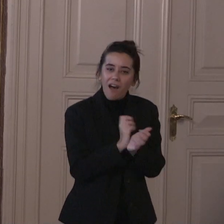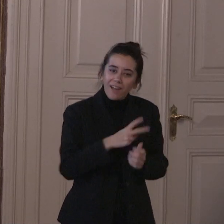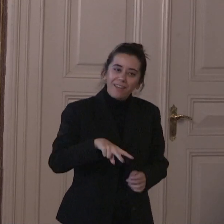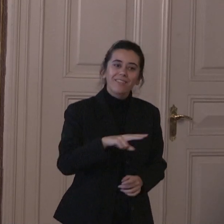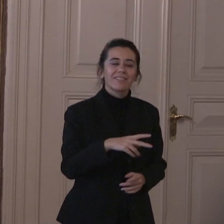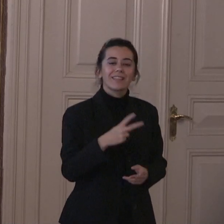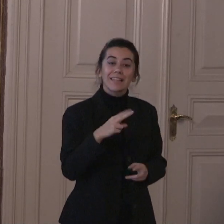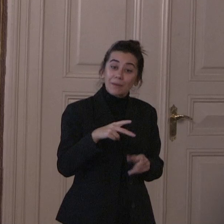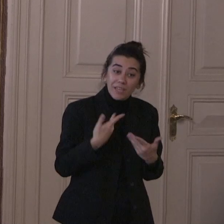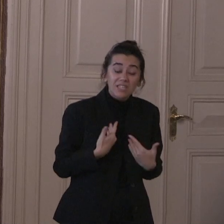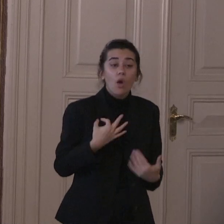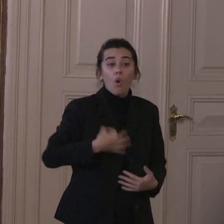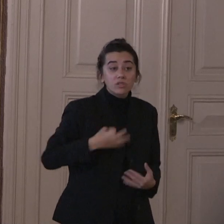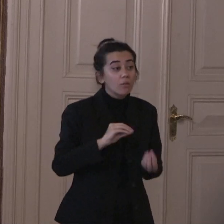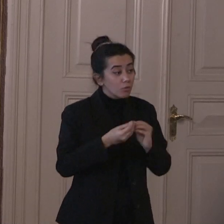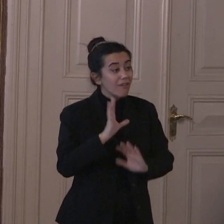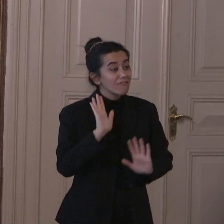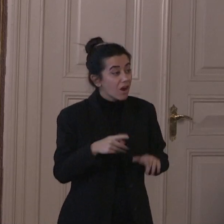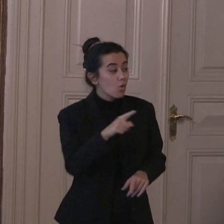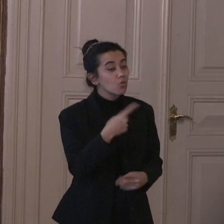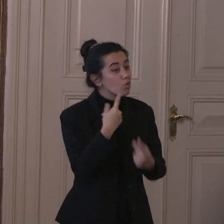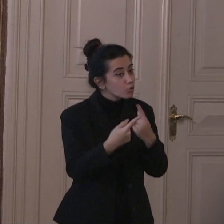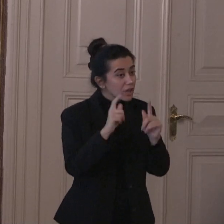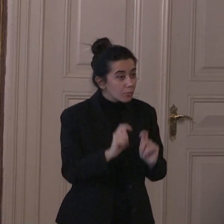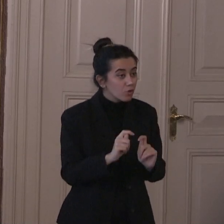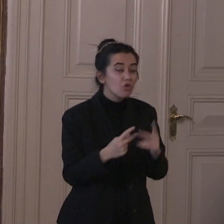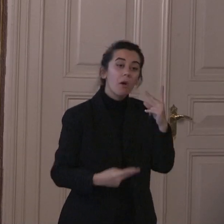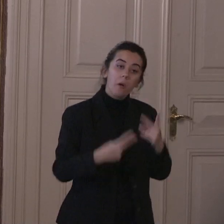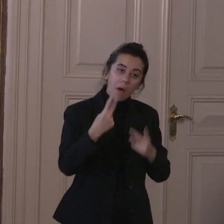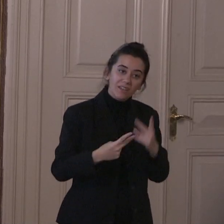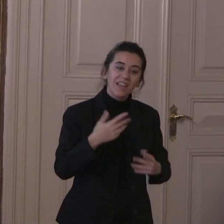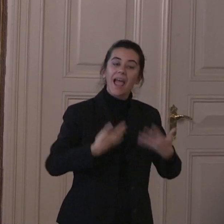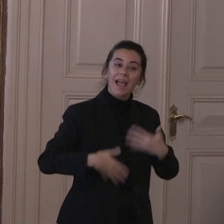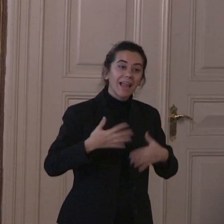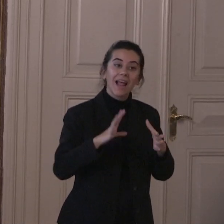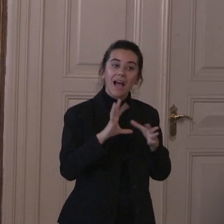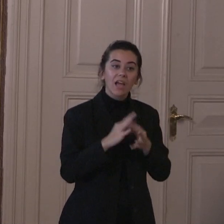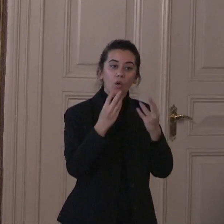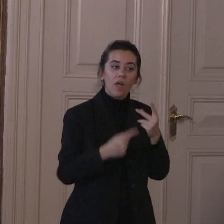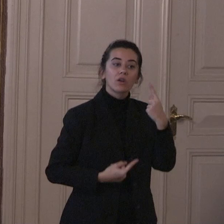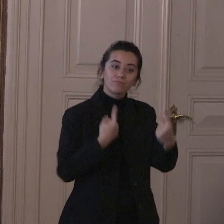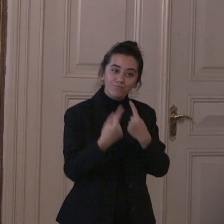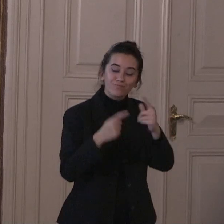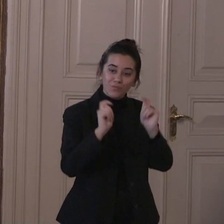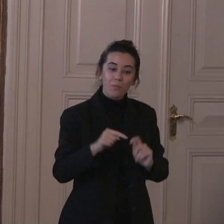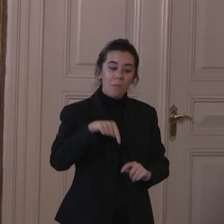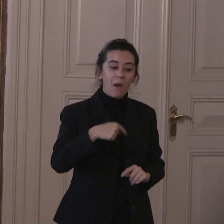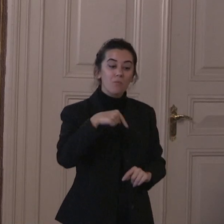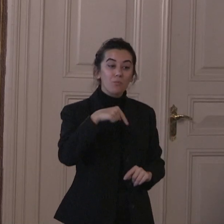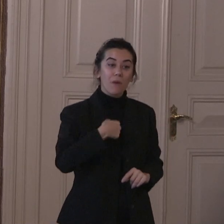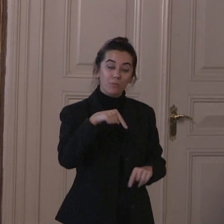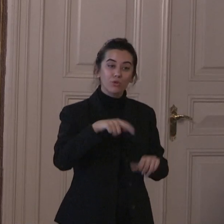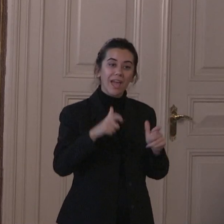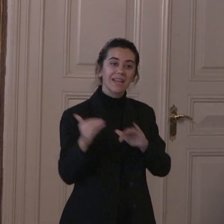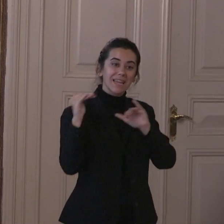geliyor, özel dertlerimizi konuşuyoruz, çözmeye çalışıyoruz. Geri geliyor, engellilik üzerinde sohbetler, muhabbetler ediyoruz. Ben buraya 18 yaşında ilk geldiğimde